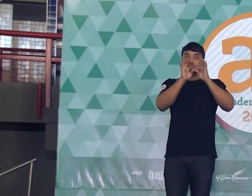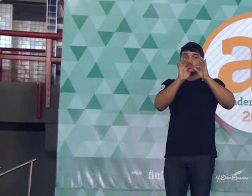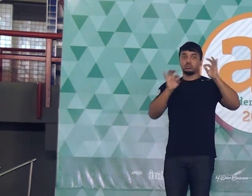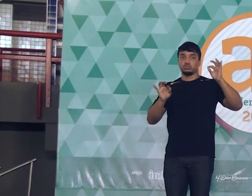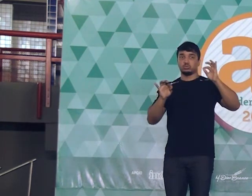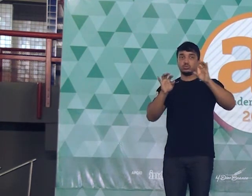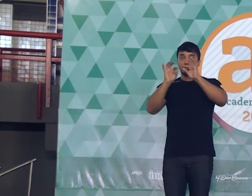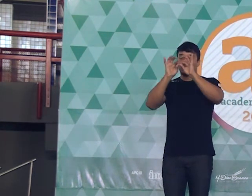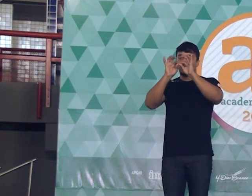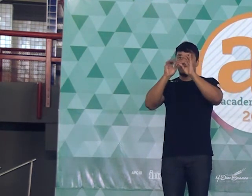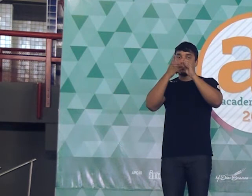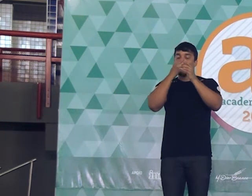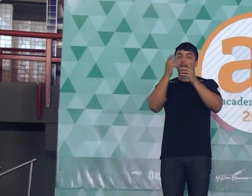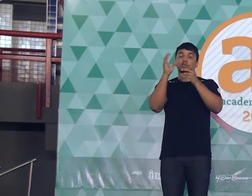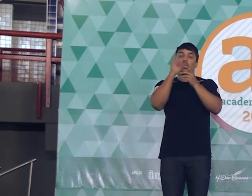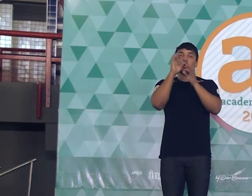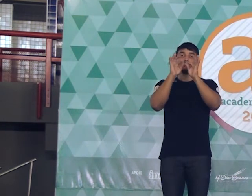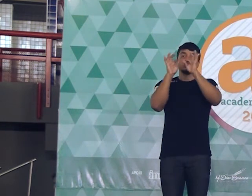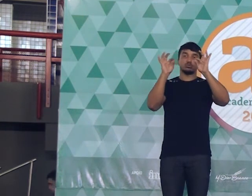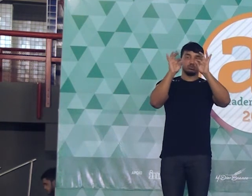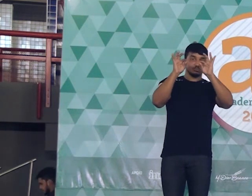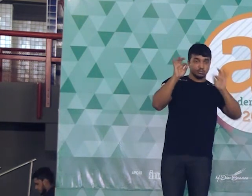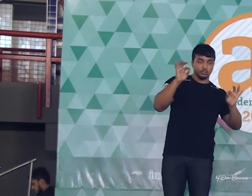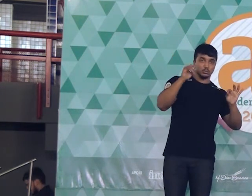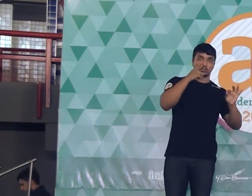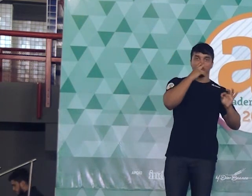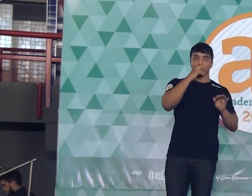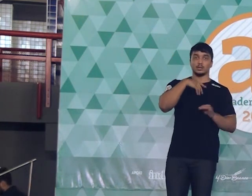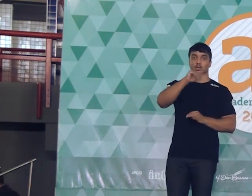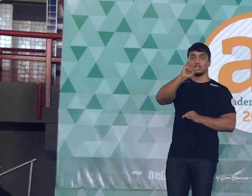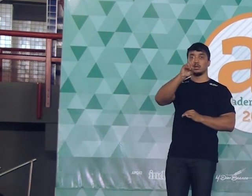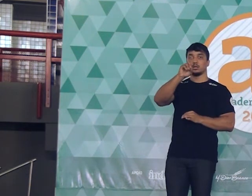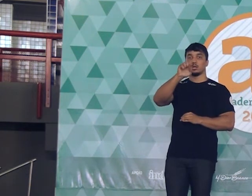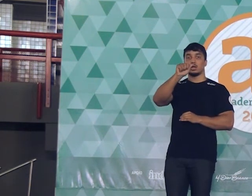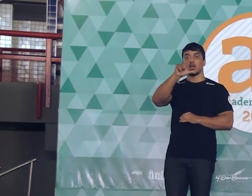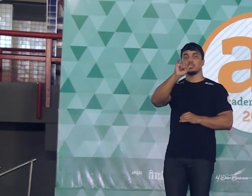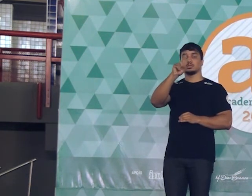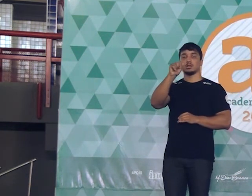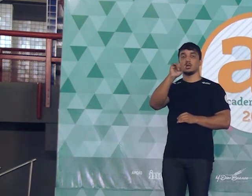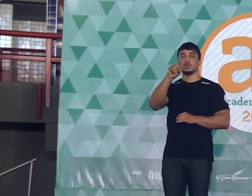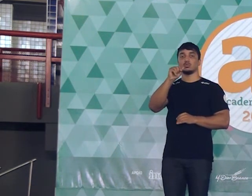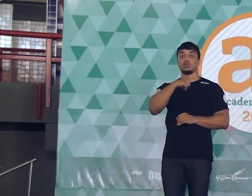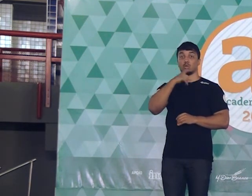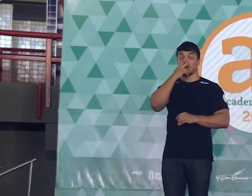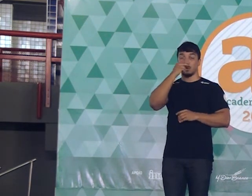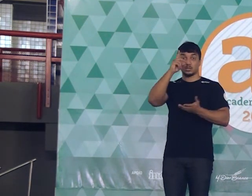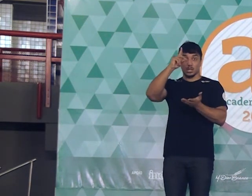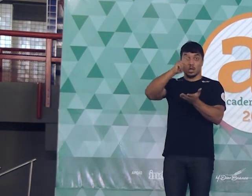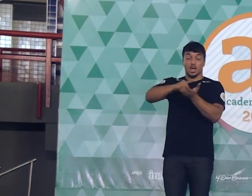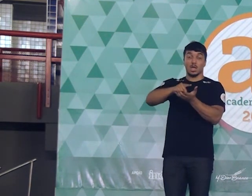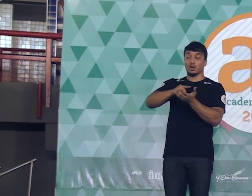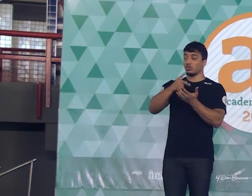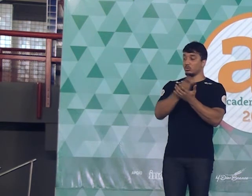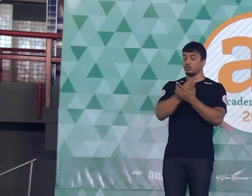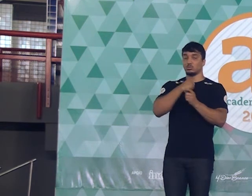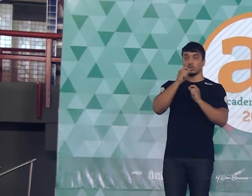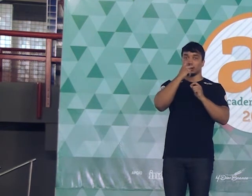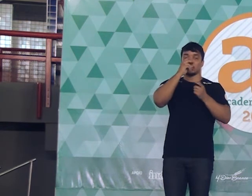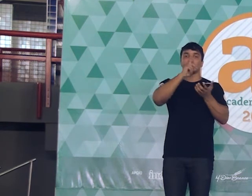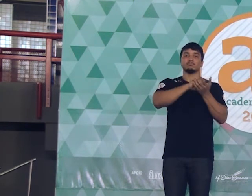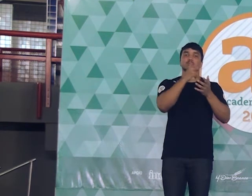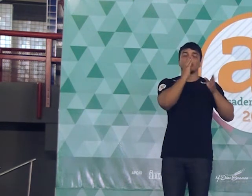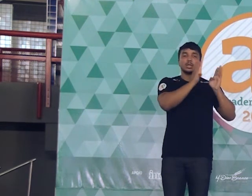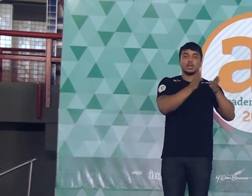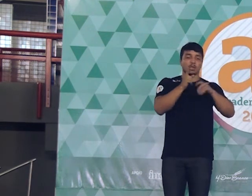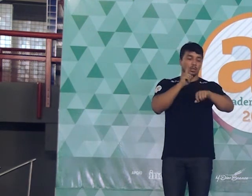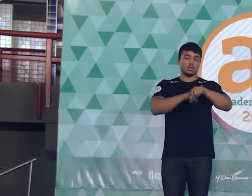começa a diminuir em escala. Isso aí seria um movimento idealizado. No movimento real, há um certo